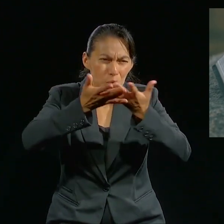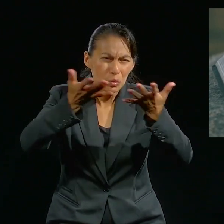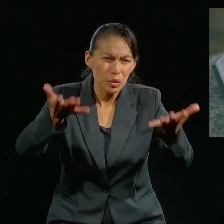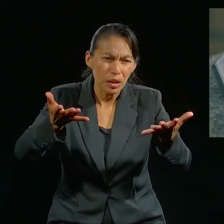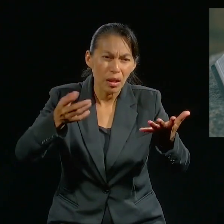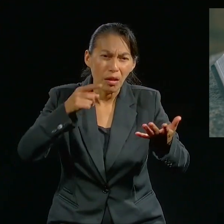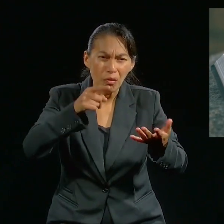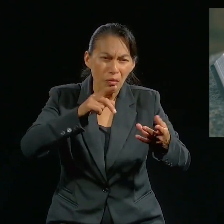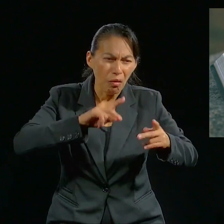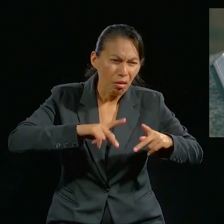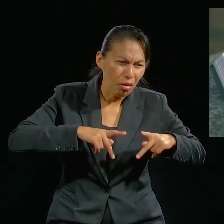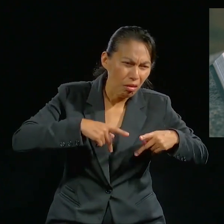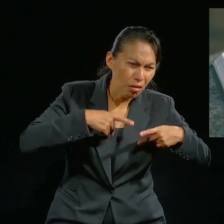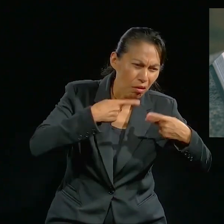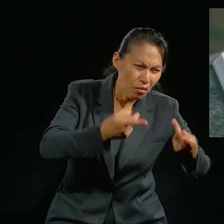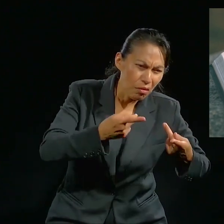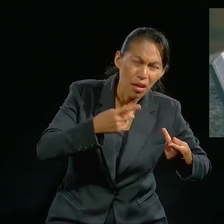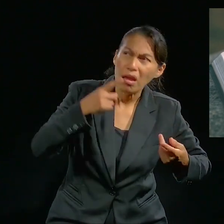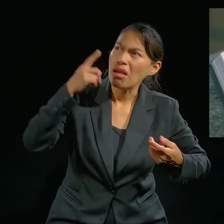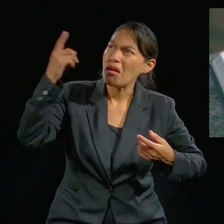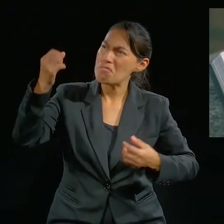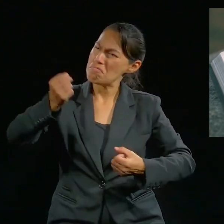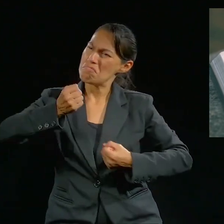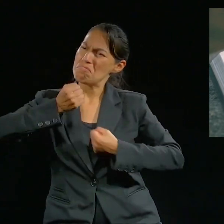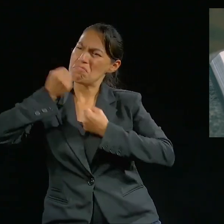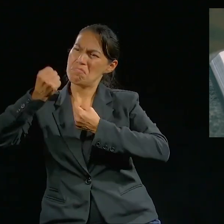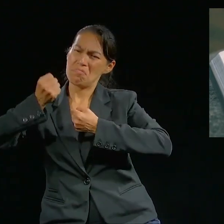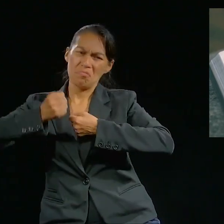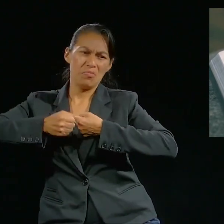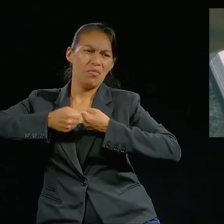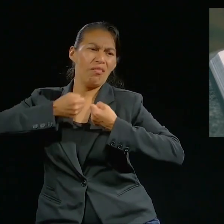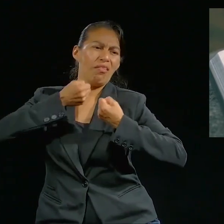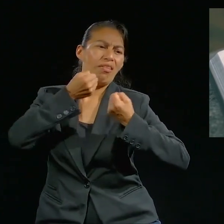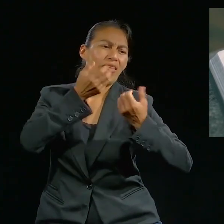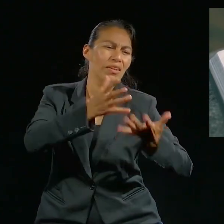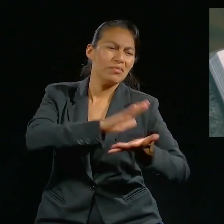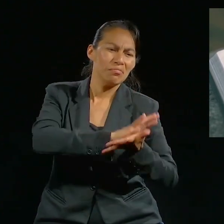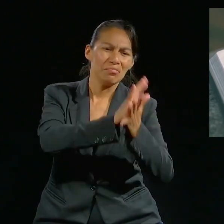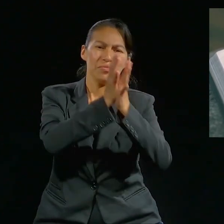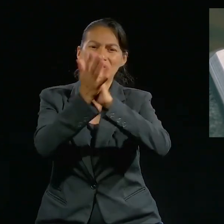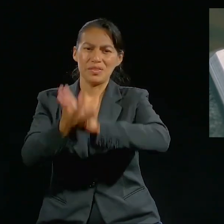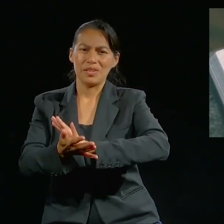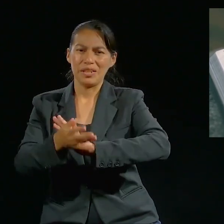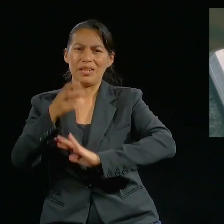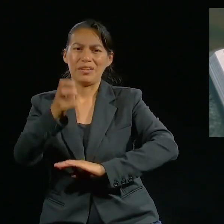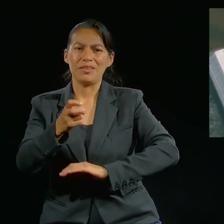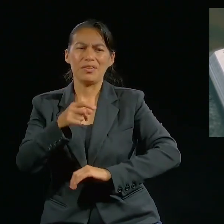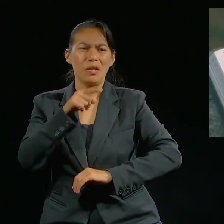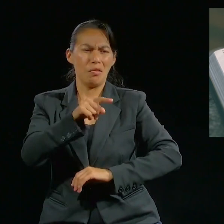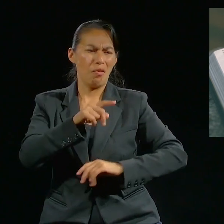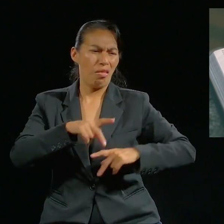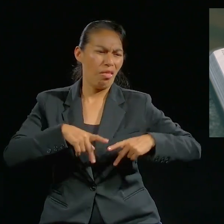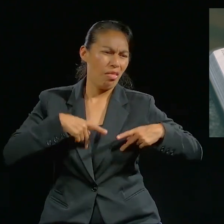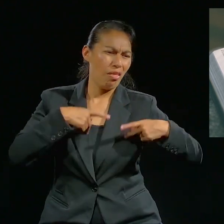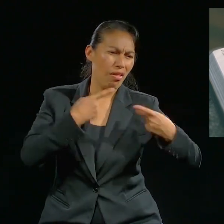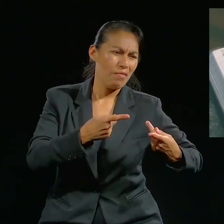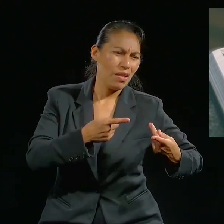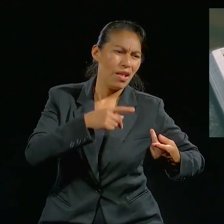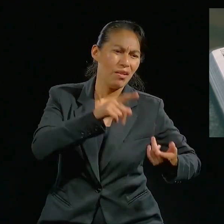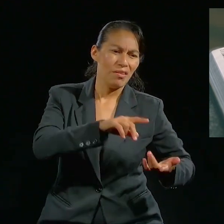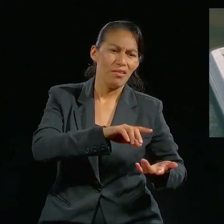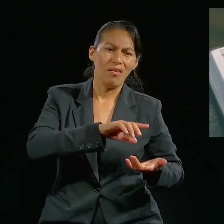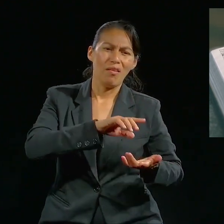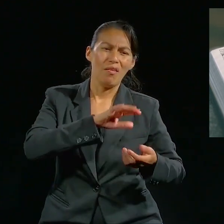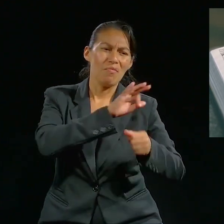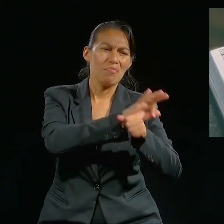perfecciona en la debilidad por tanto de buena gana me gloriaré más bien en mis debilidades para que repose